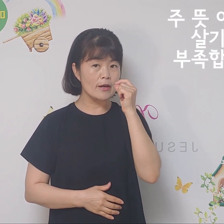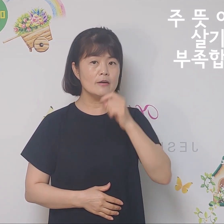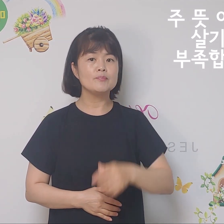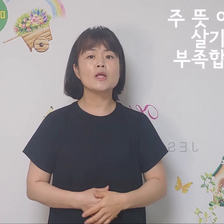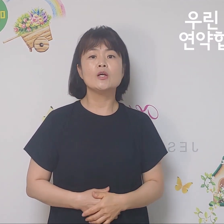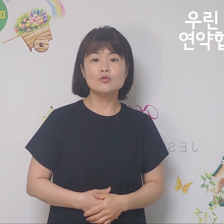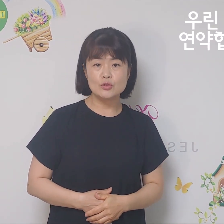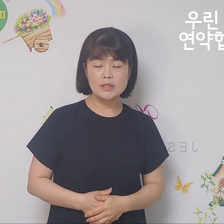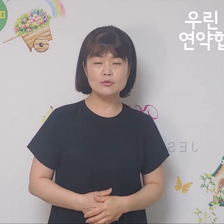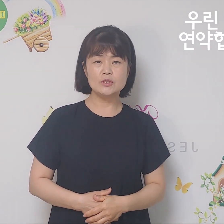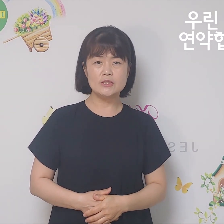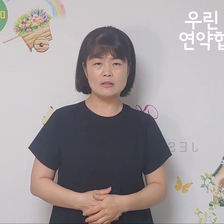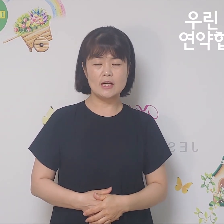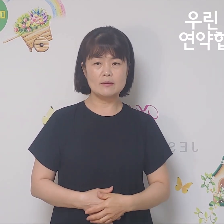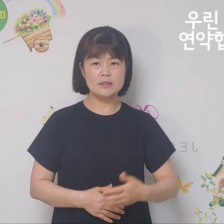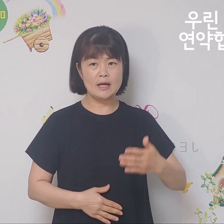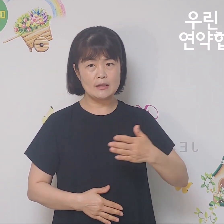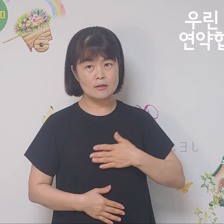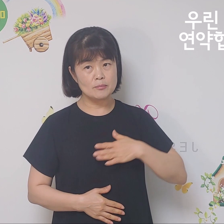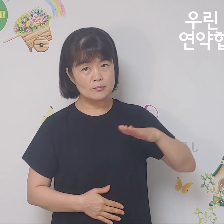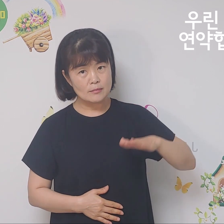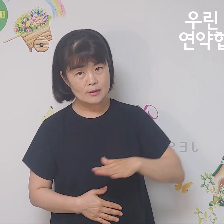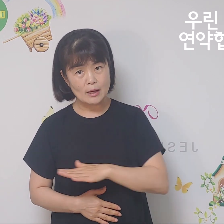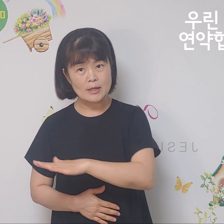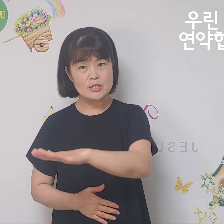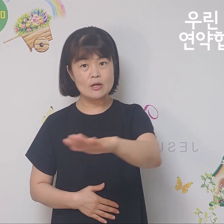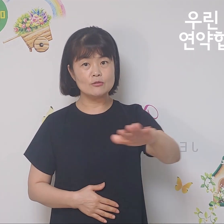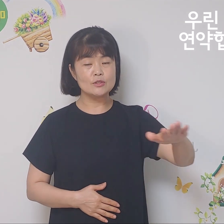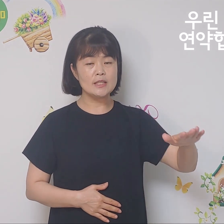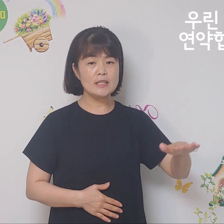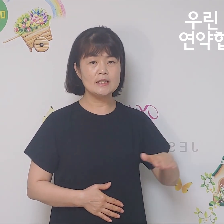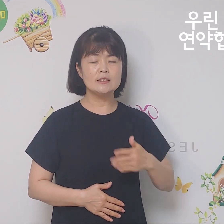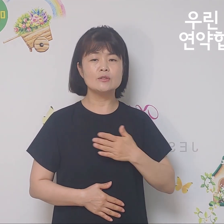거예요. 우린 연약합니다. 이건 나왔죠? 우린